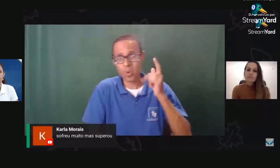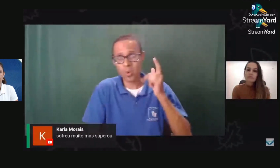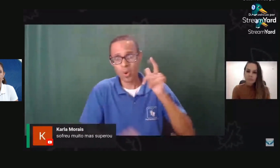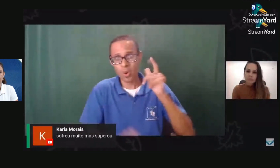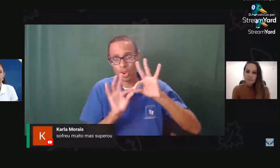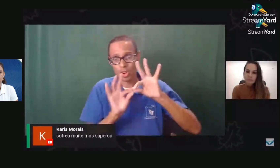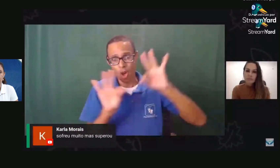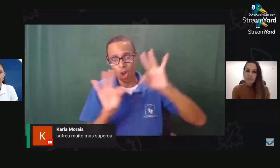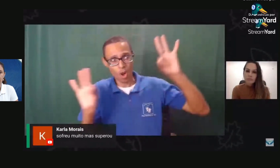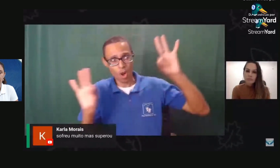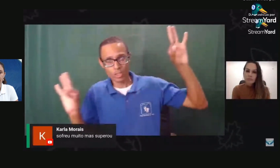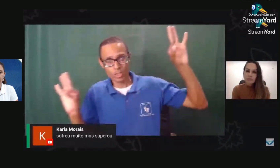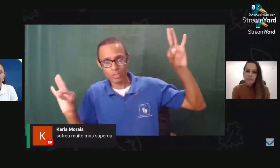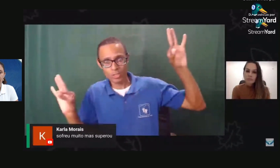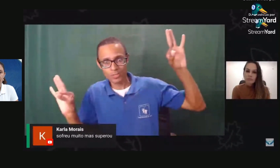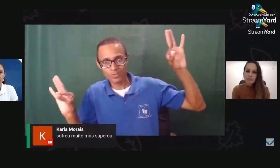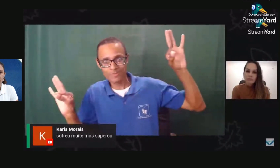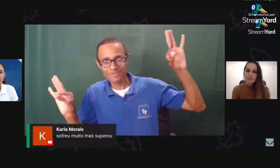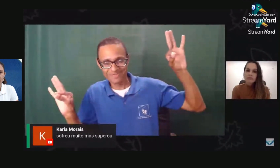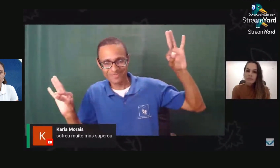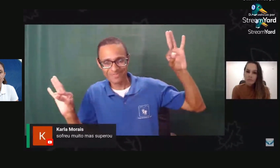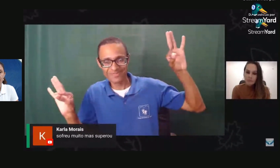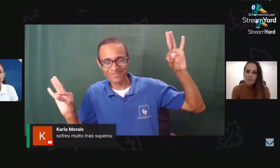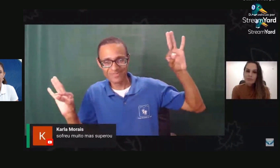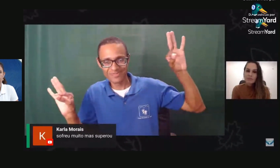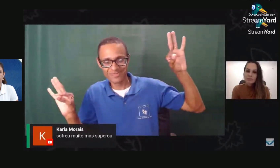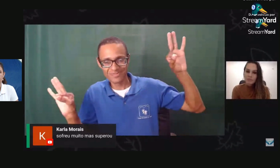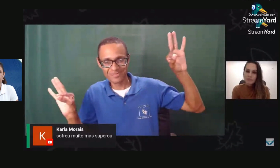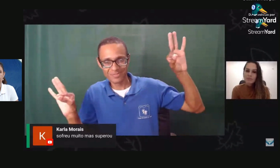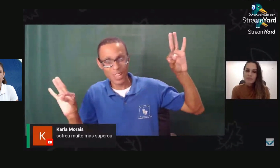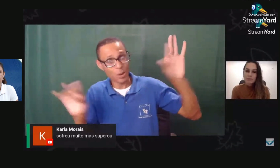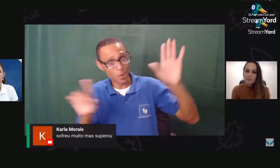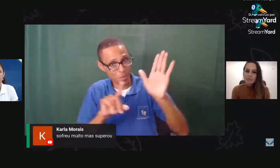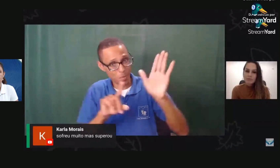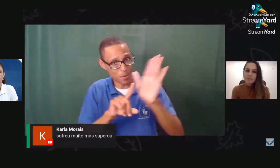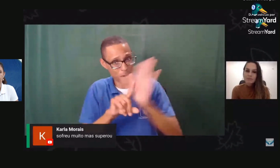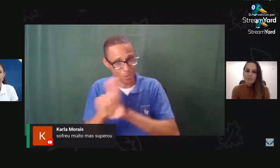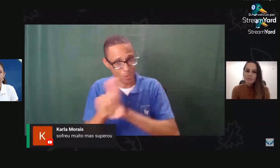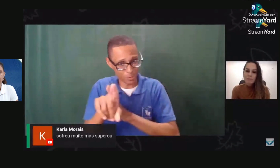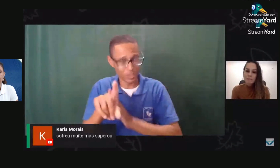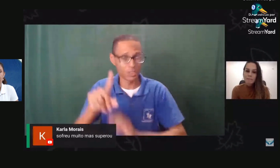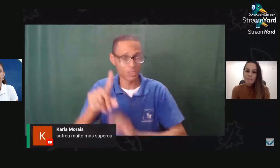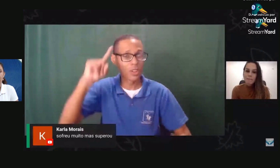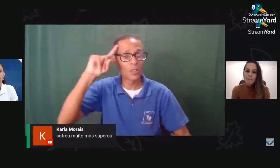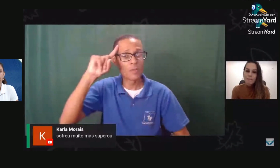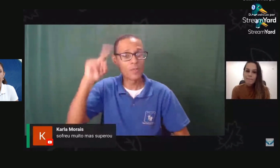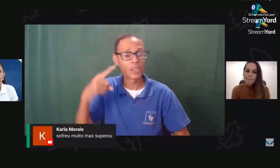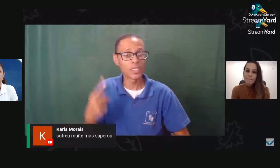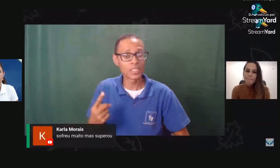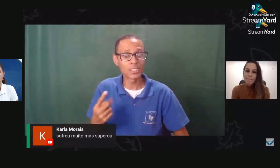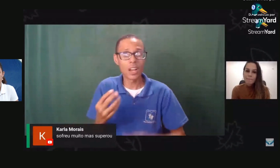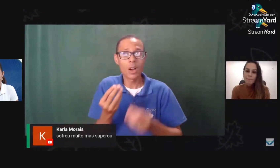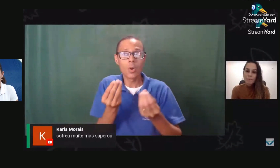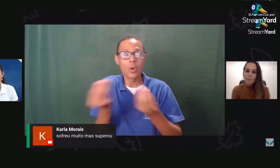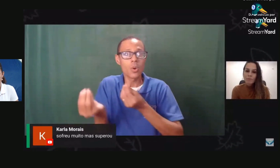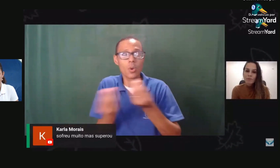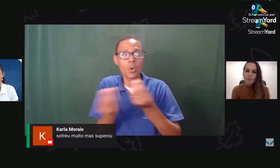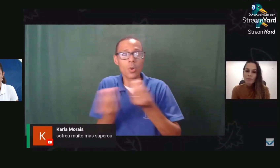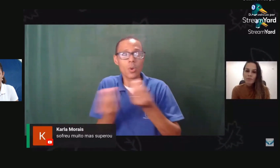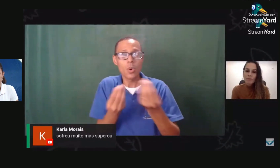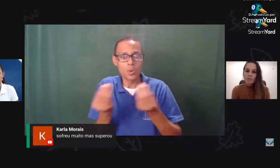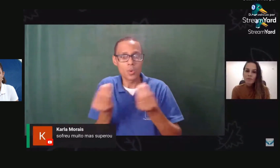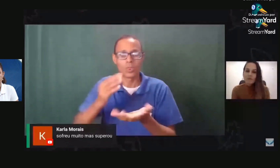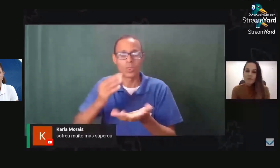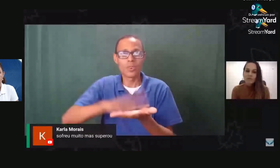vemos aí essa situação, né, a diferença, por exemplo, dos lugares. Eu pergunto para você,